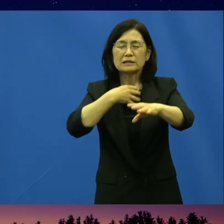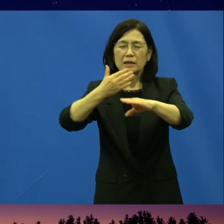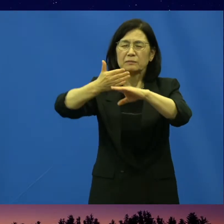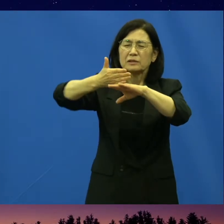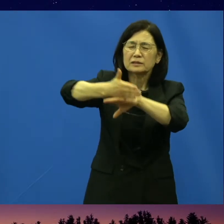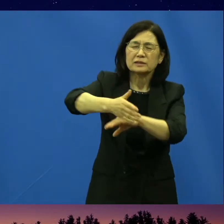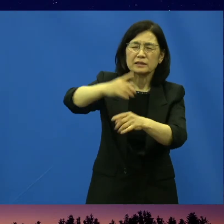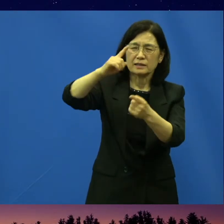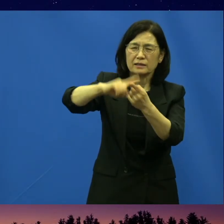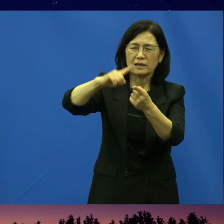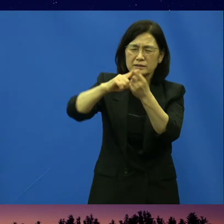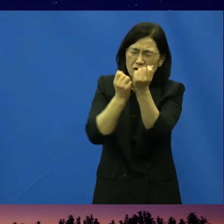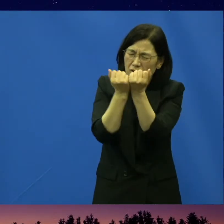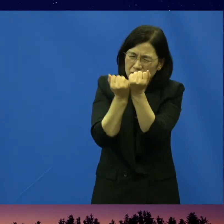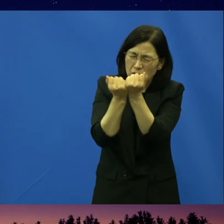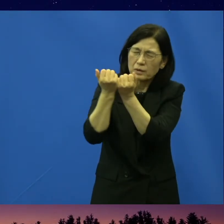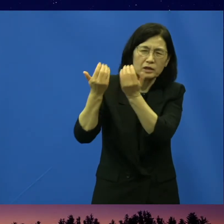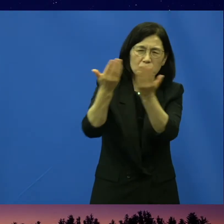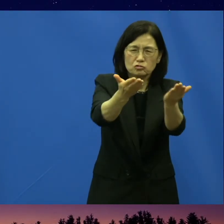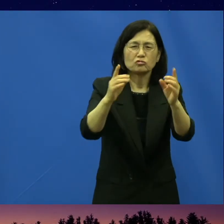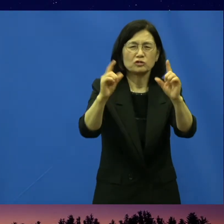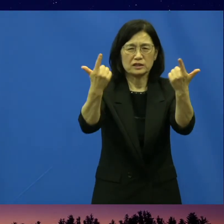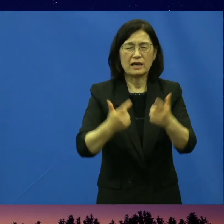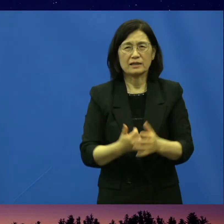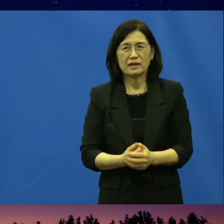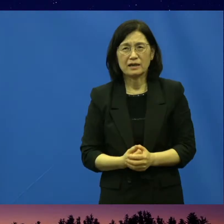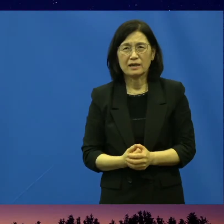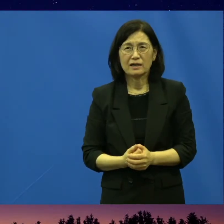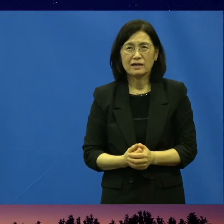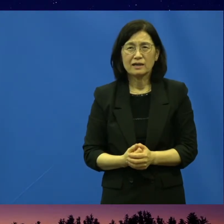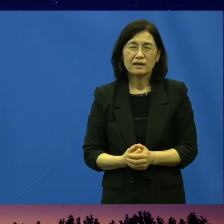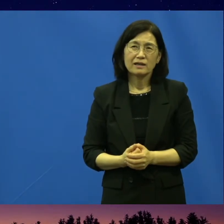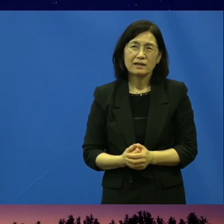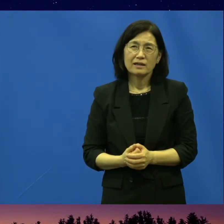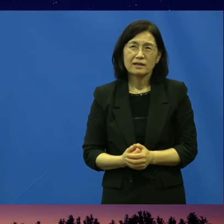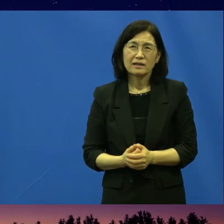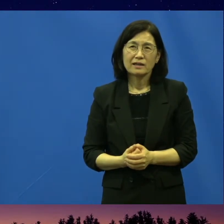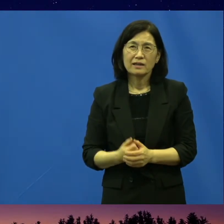여러분, 주인이요, 종에게 모든 걸 다 설명해 줄 이유가 없어요.